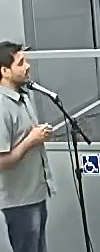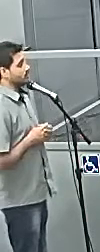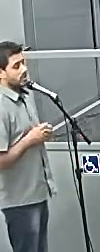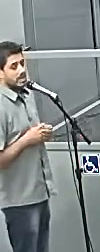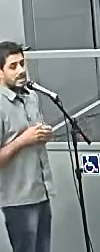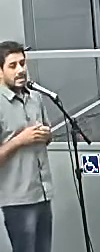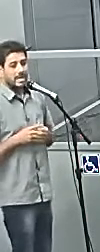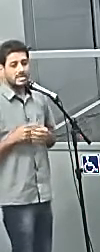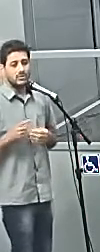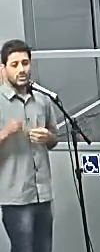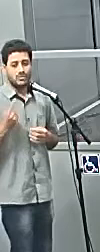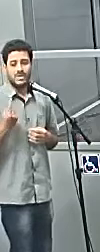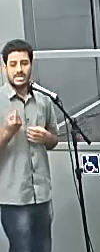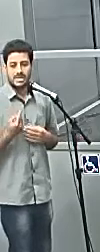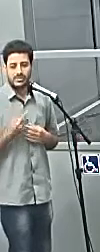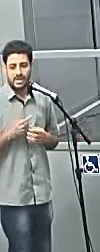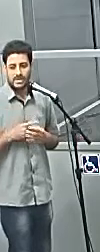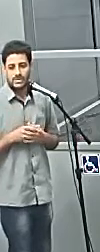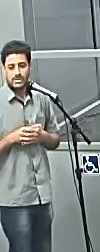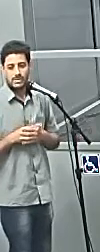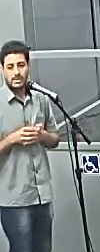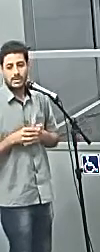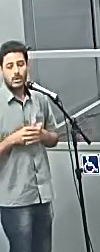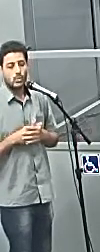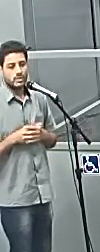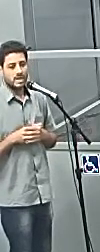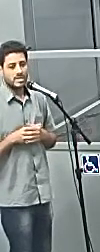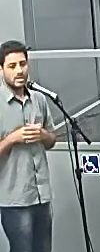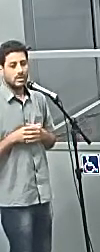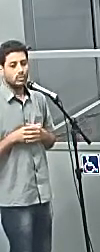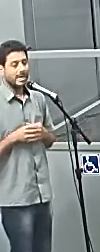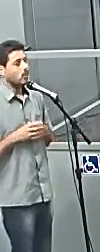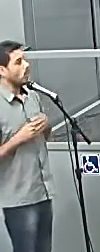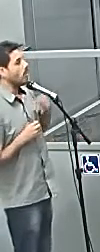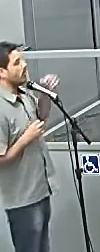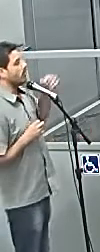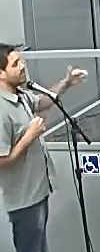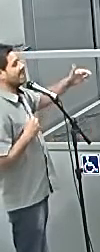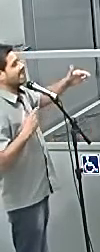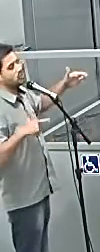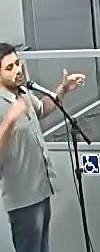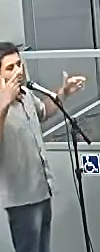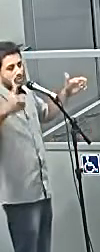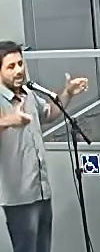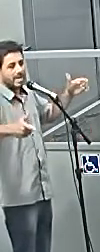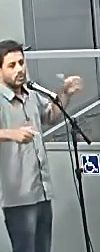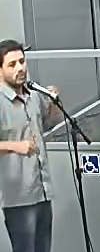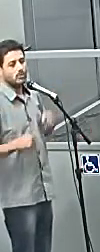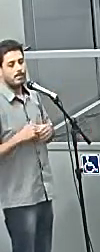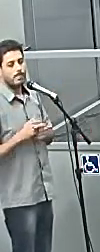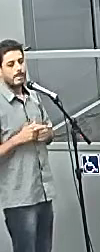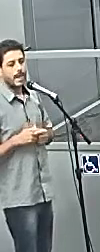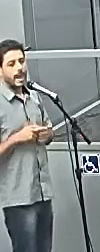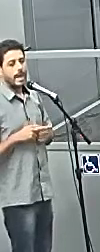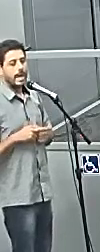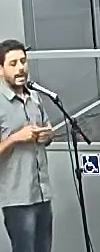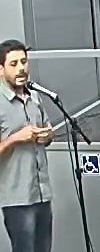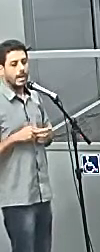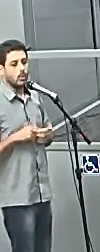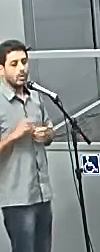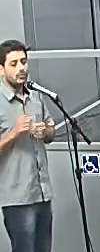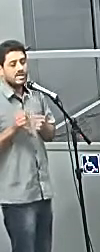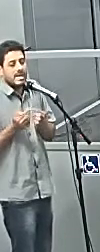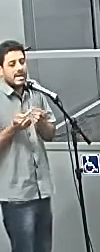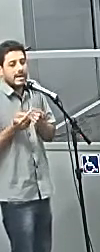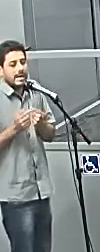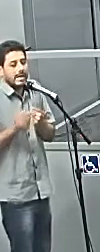direitos humanos eles são indivisíveis ou seja não tem como você garantir um direito é